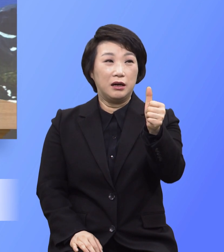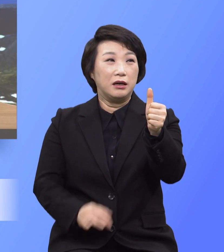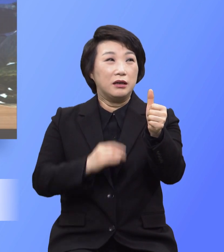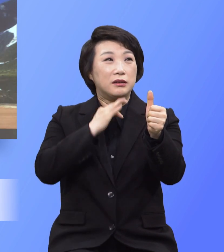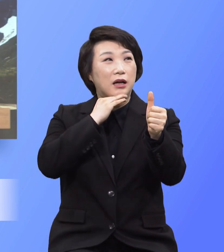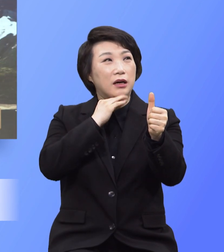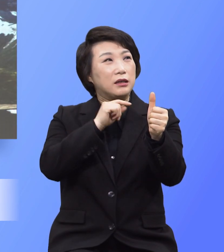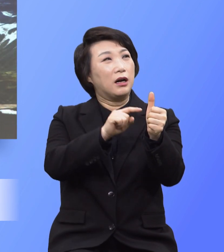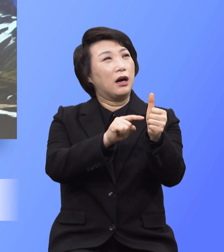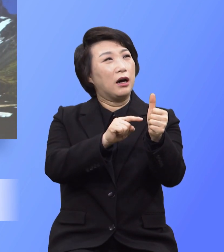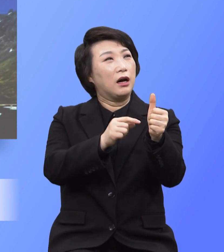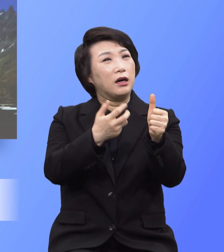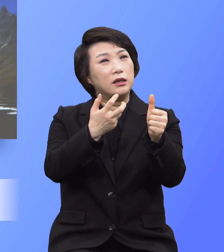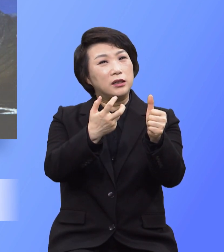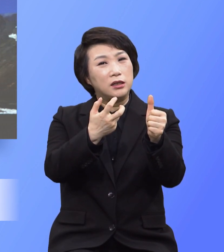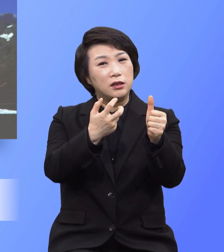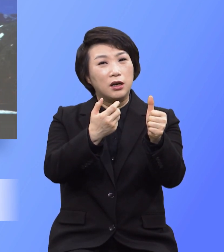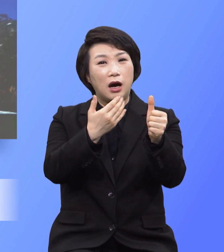연세가